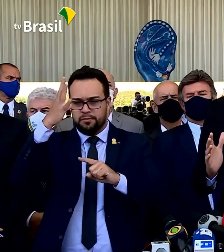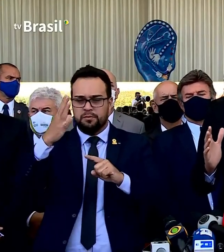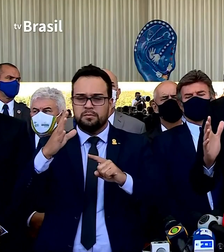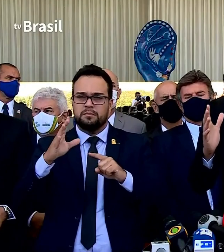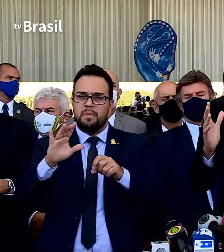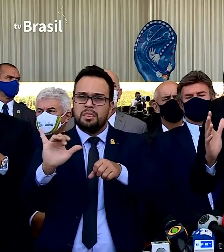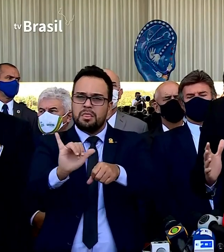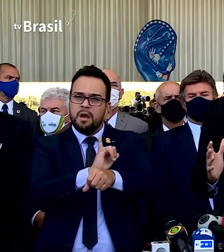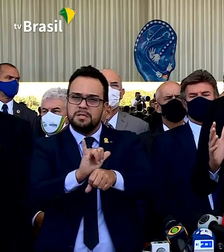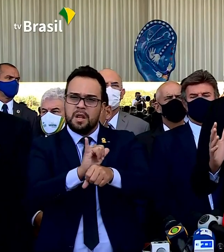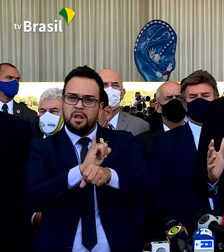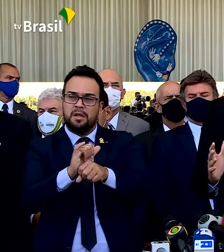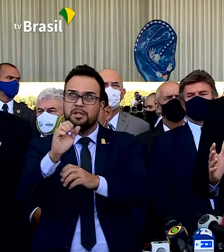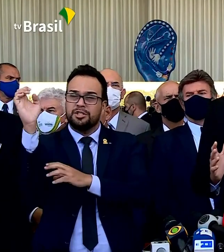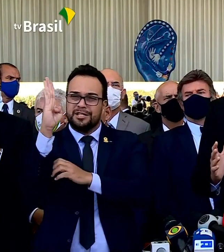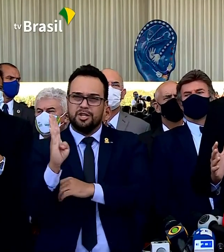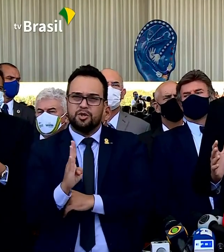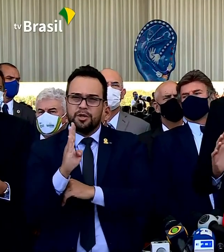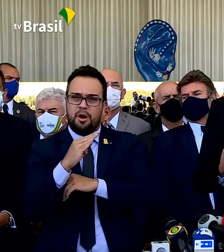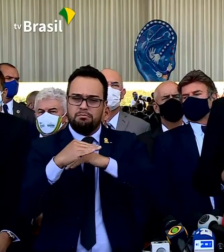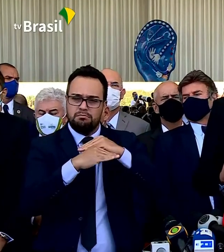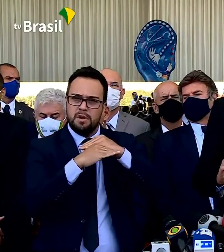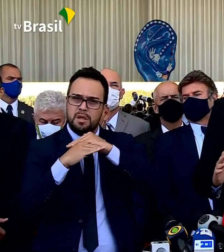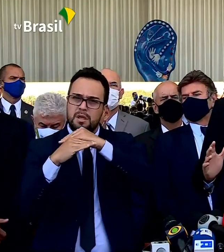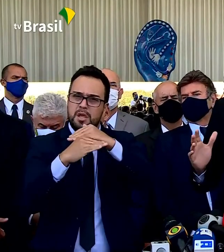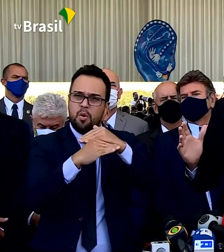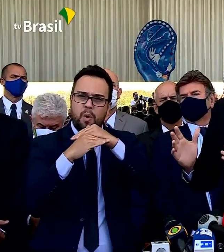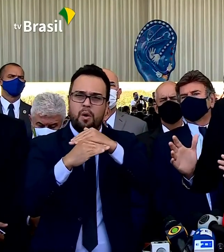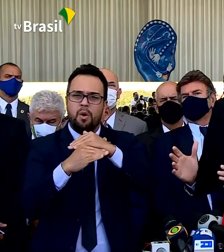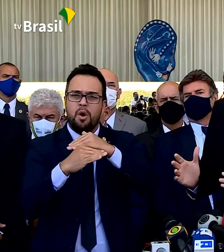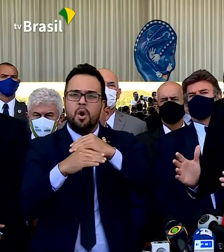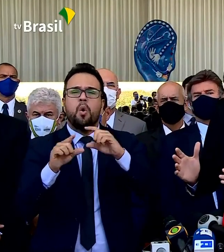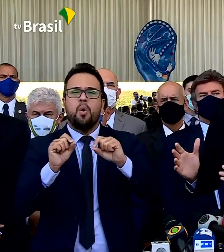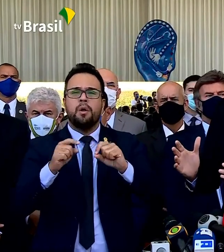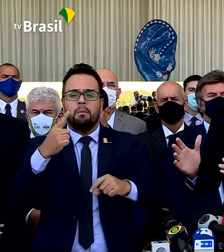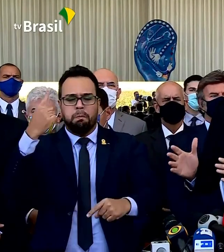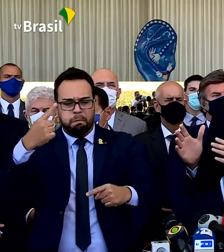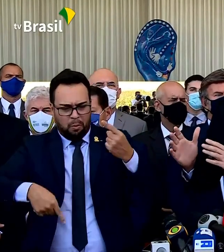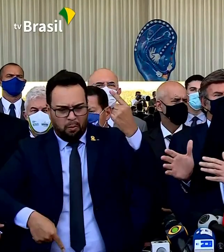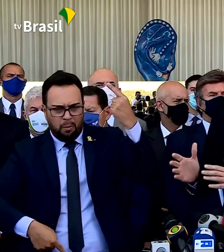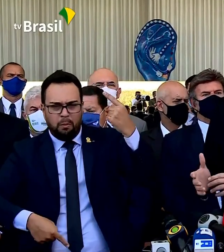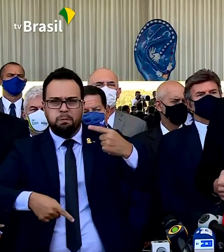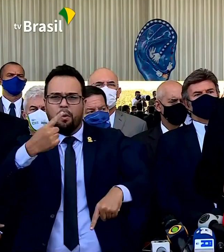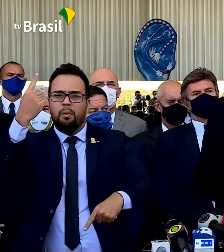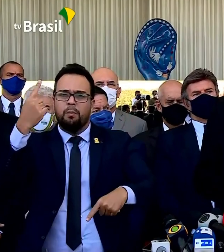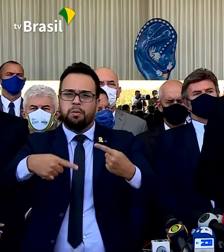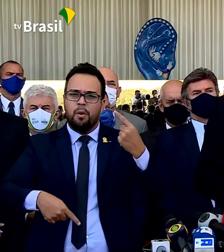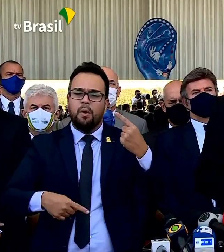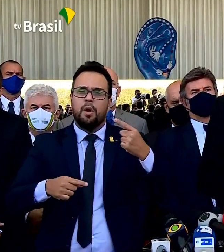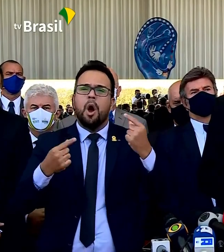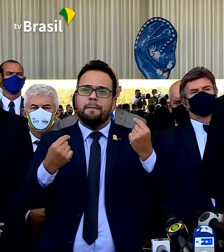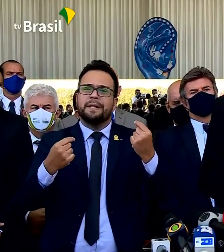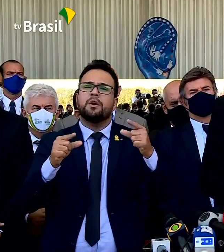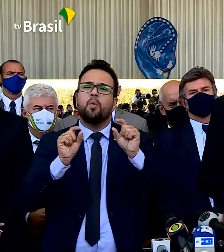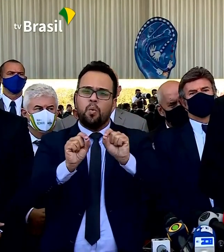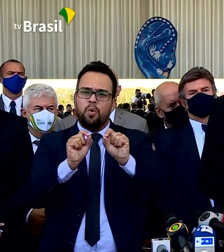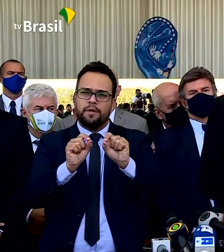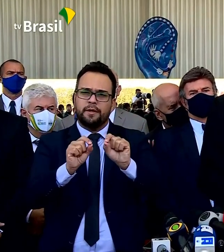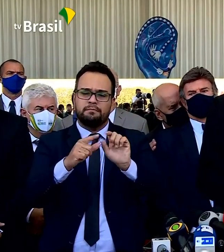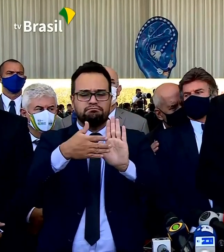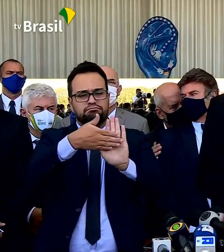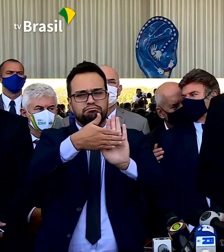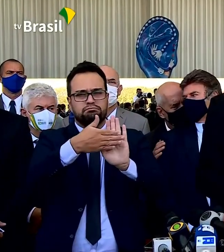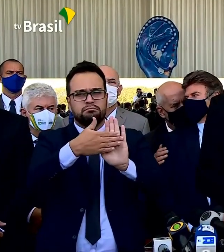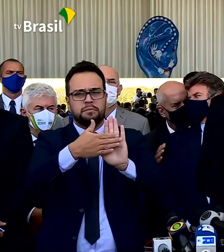identificação das convergências que existem. E as divergências devem ser dirimidas à luz dos procedimentos próprios,